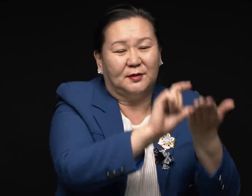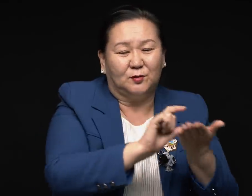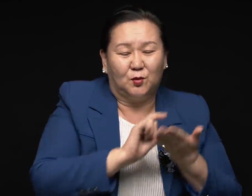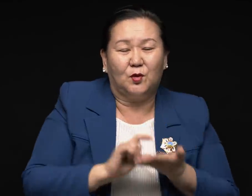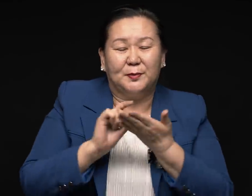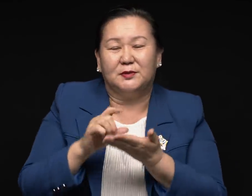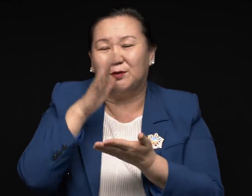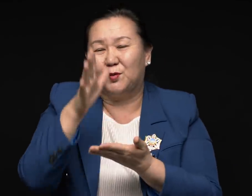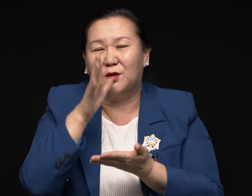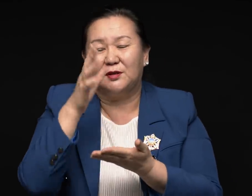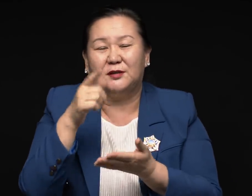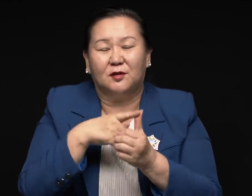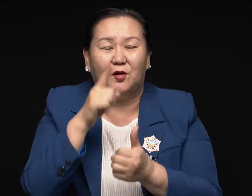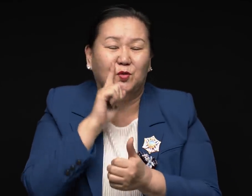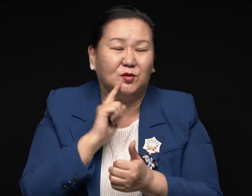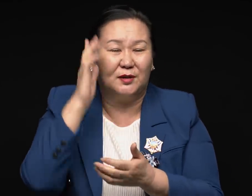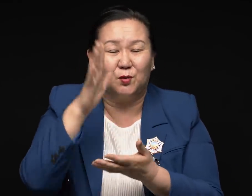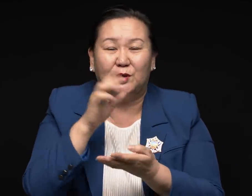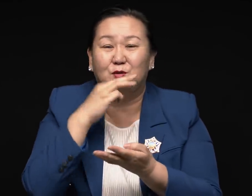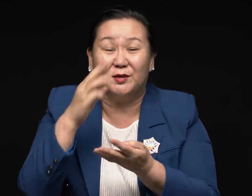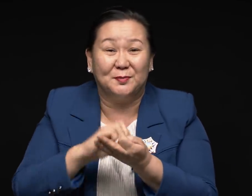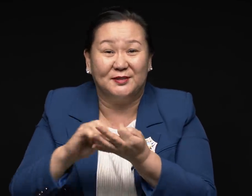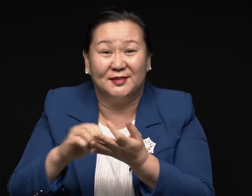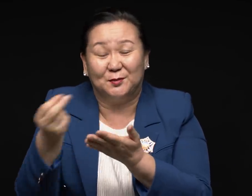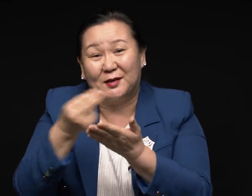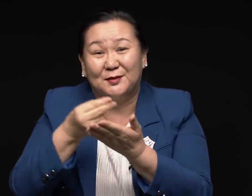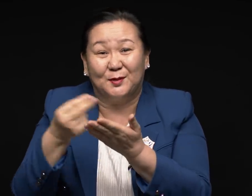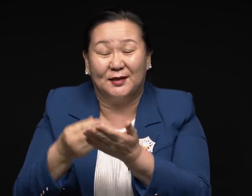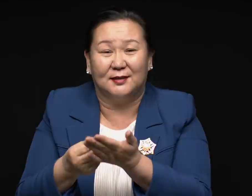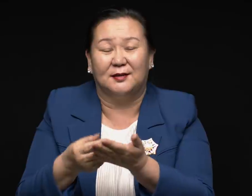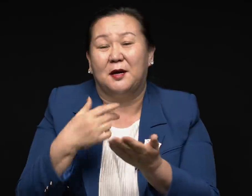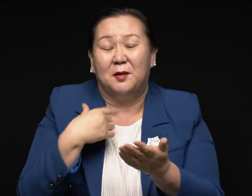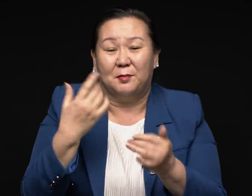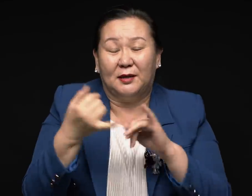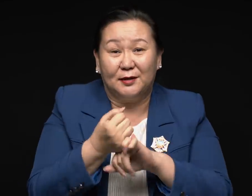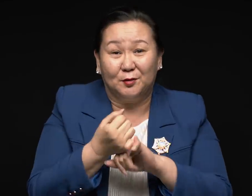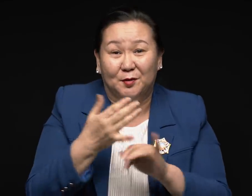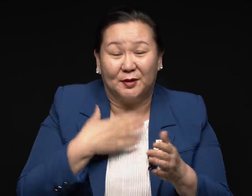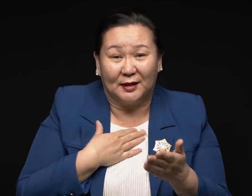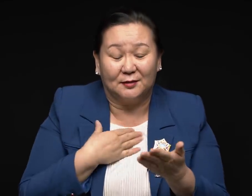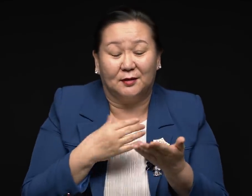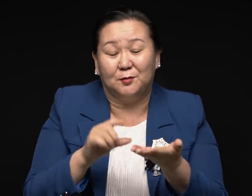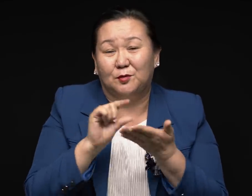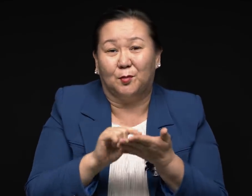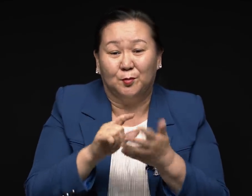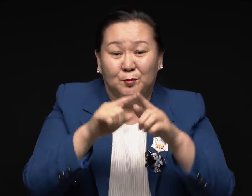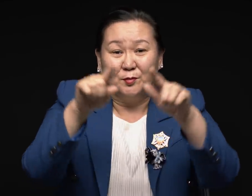нар дуугаар бичэн дуугаар хин гоё дуртай дуугаар шүлгээ бичээрэ зурга зураарэ гэх. Манай гэр бүлийн маань надад айгүй том